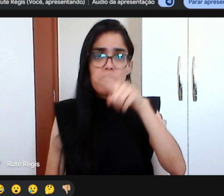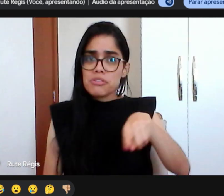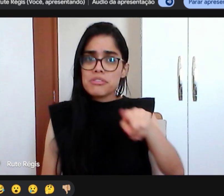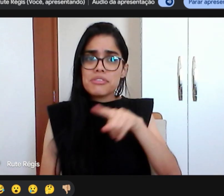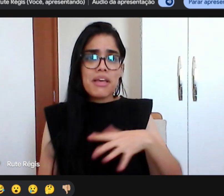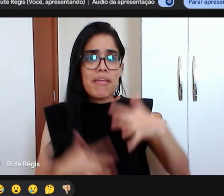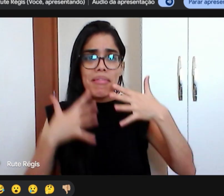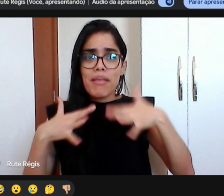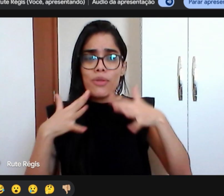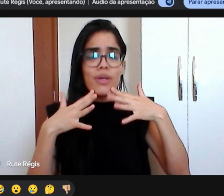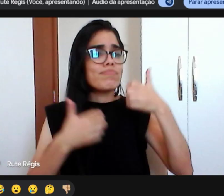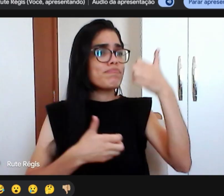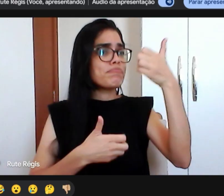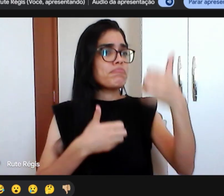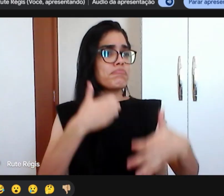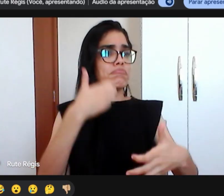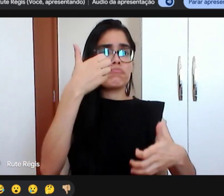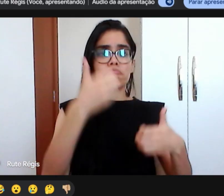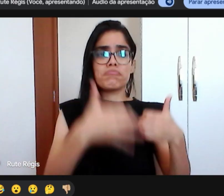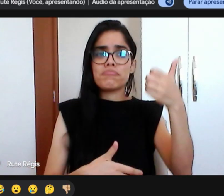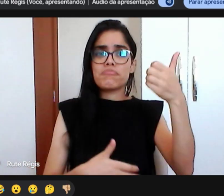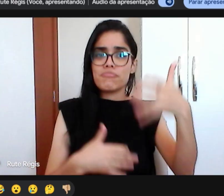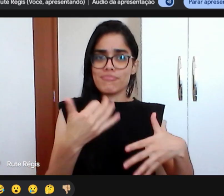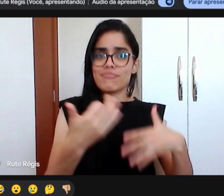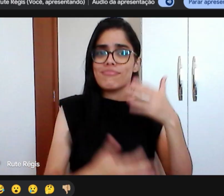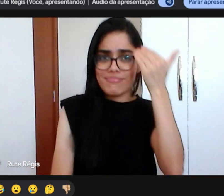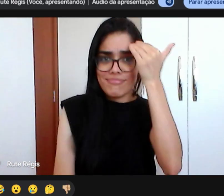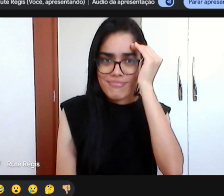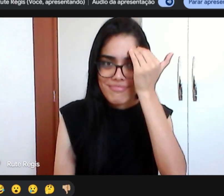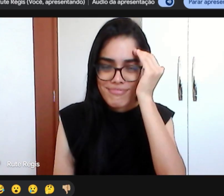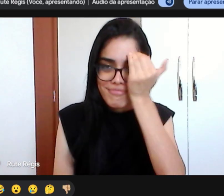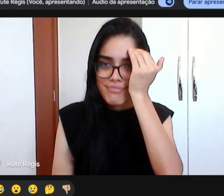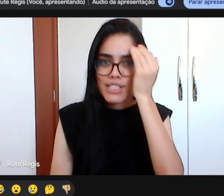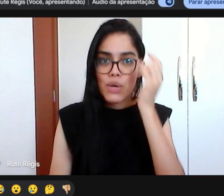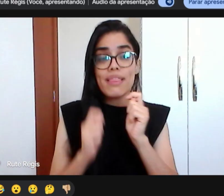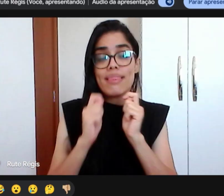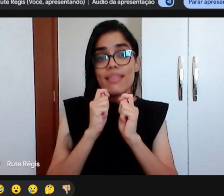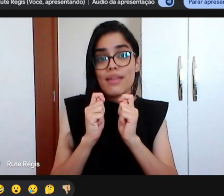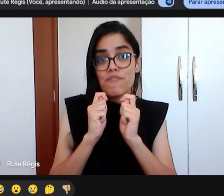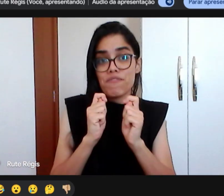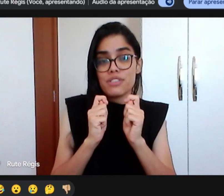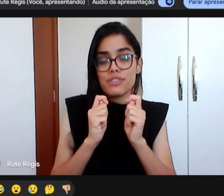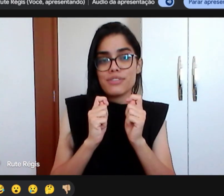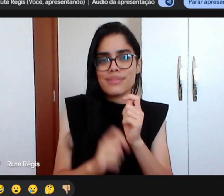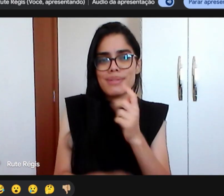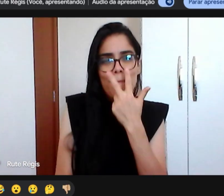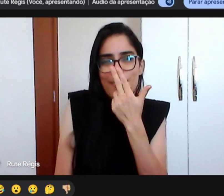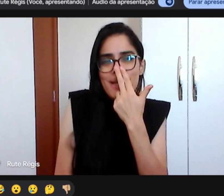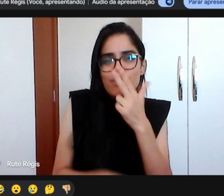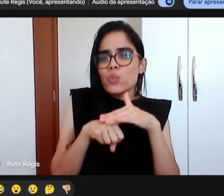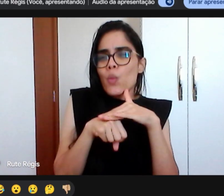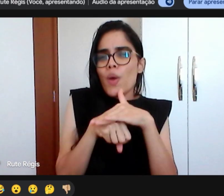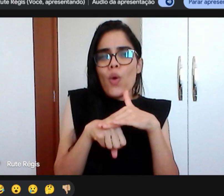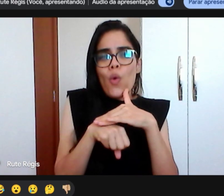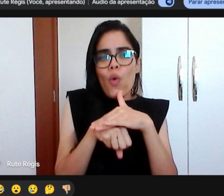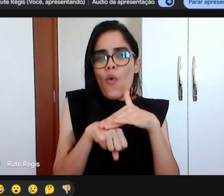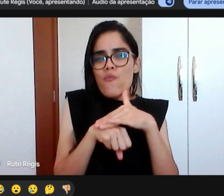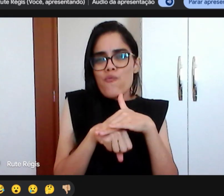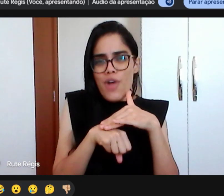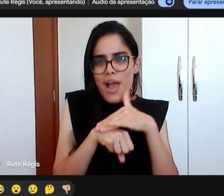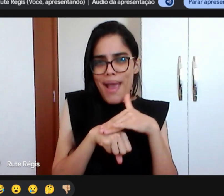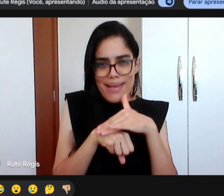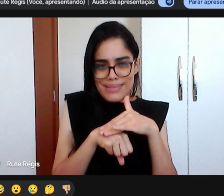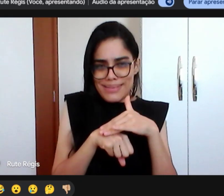como você se interessou por aquele tema e você vai explicando de forma natural, entende? Uma entrevista é como